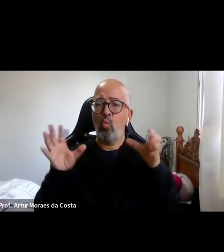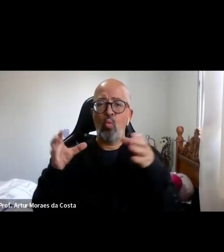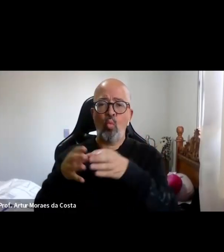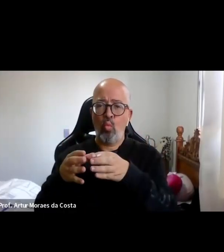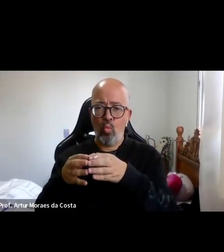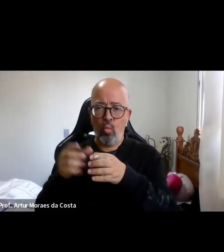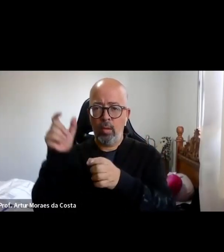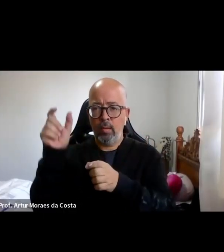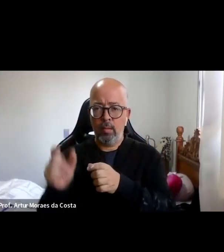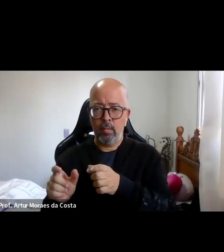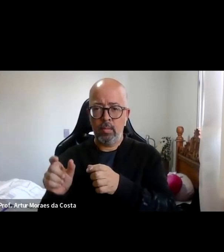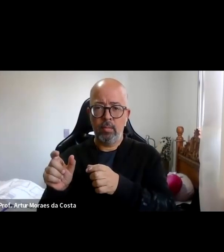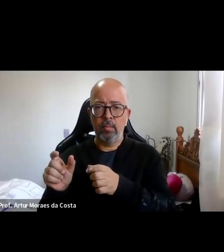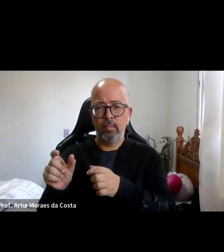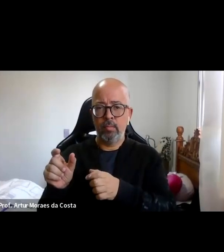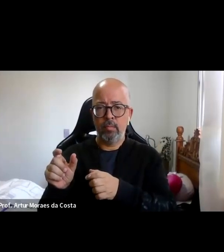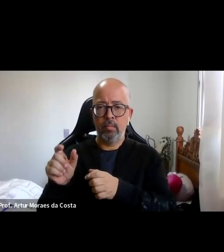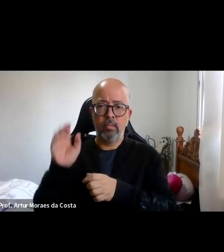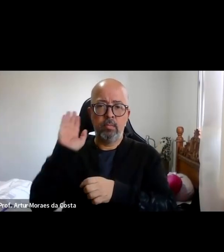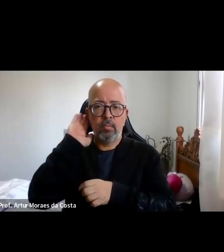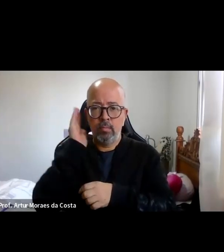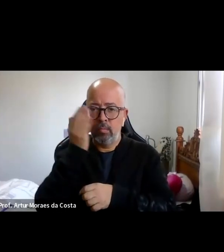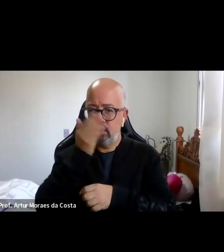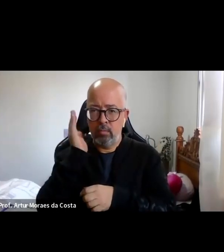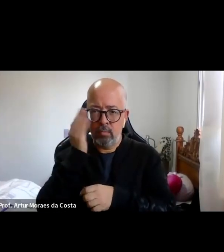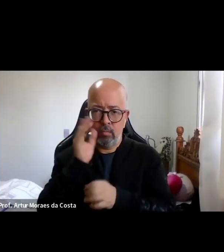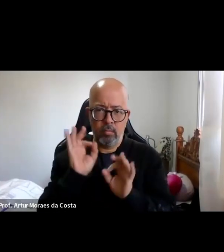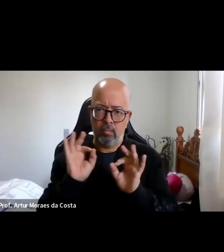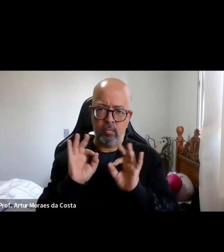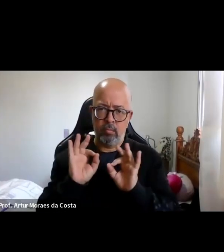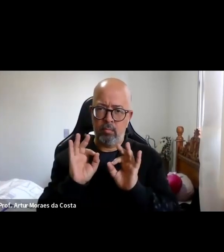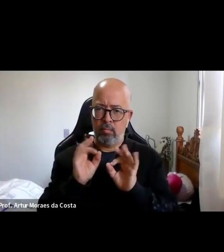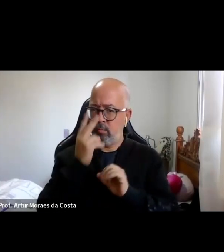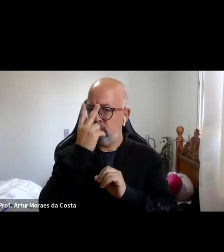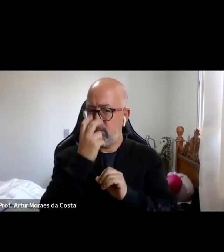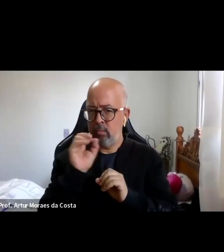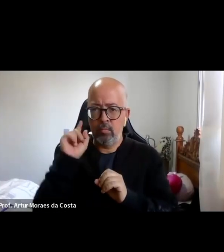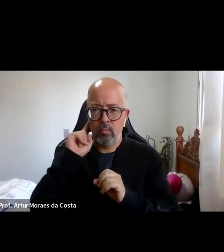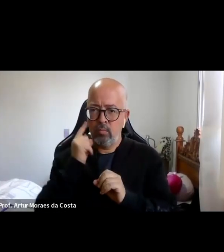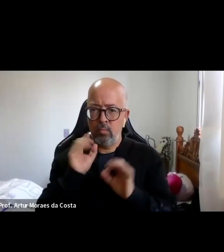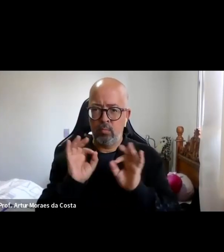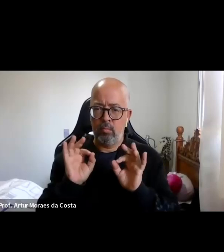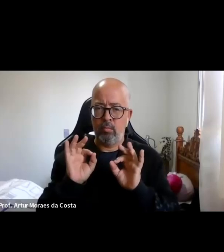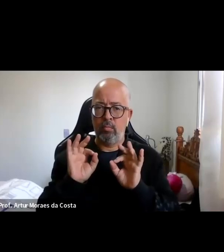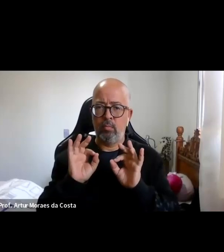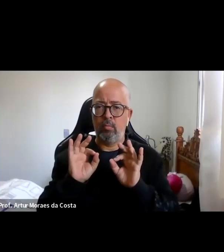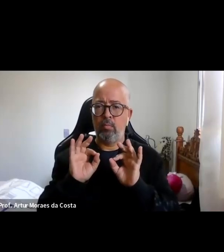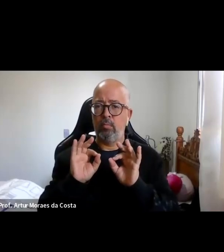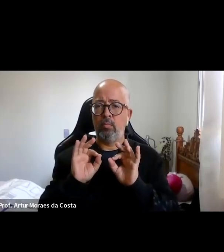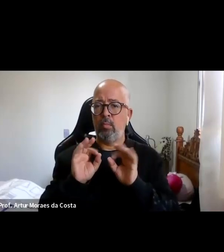se presenta el mismo esfuerzo mental para la comprensión y para la atención Sí en